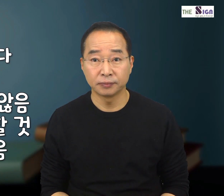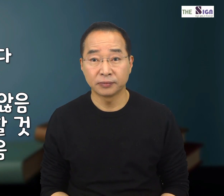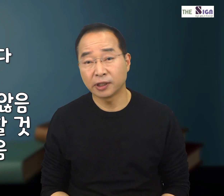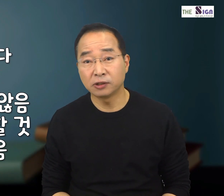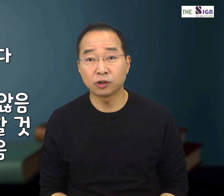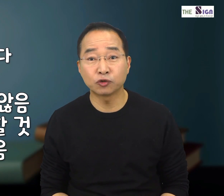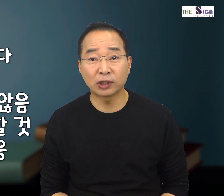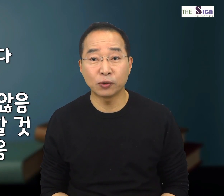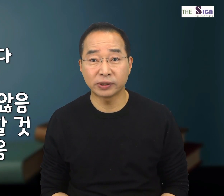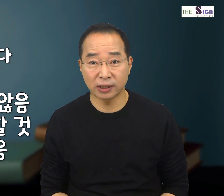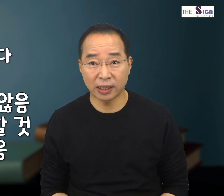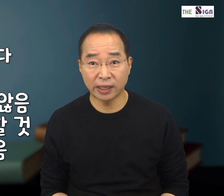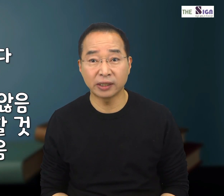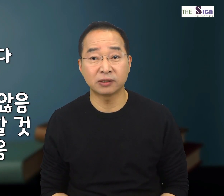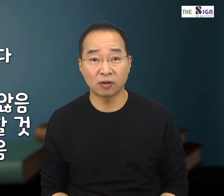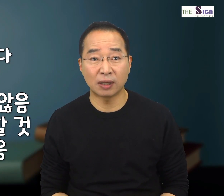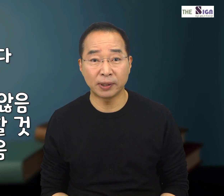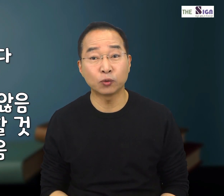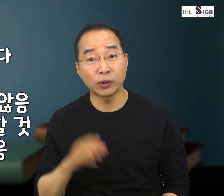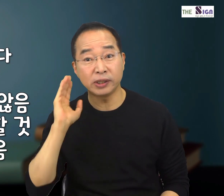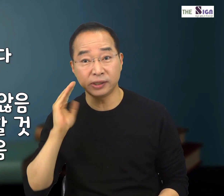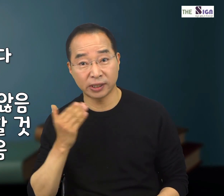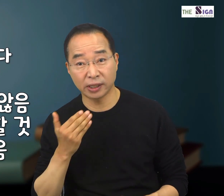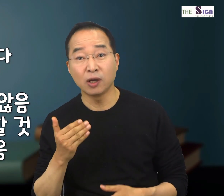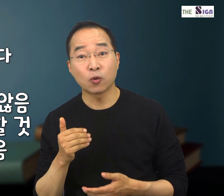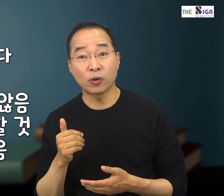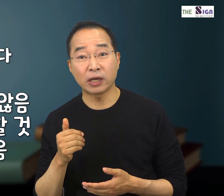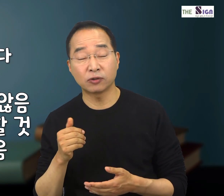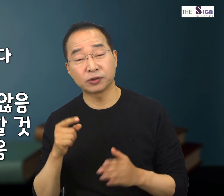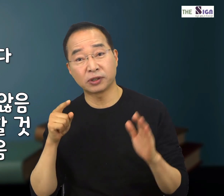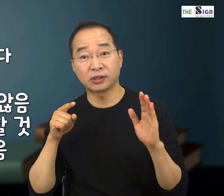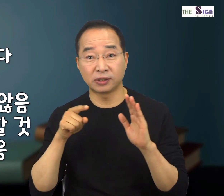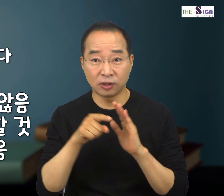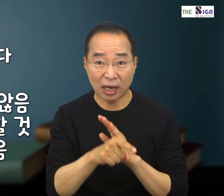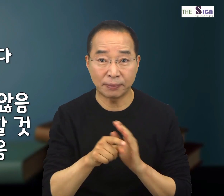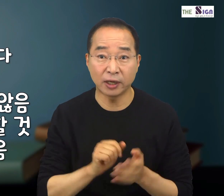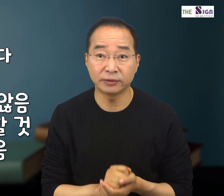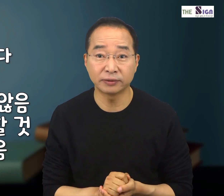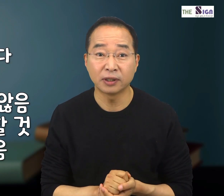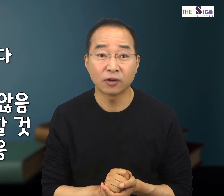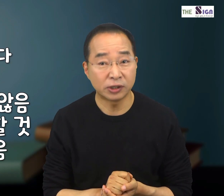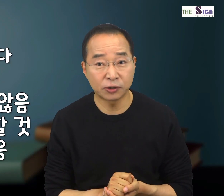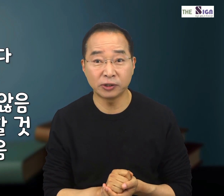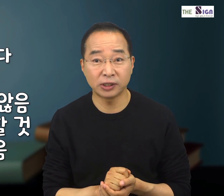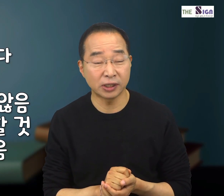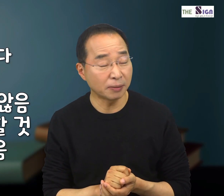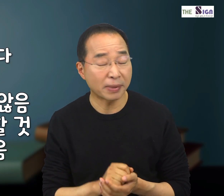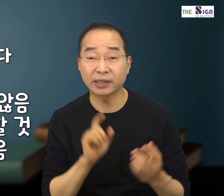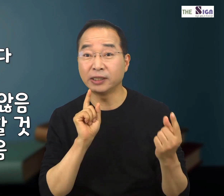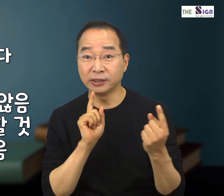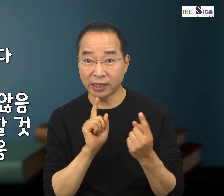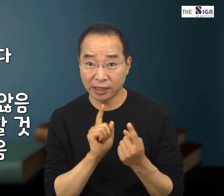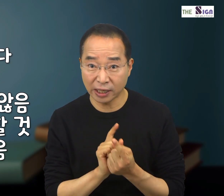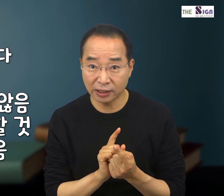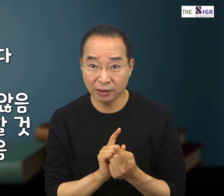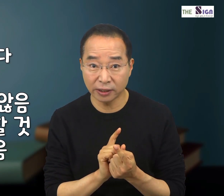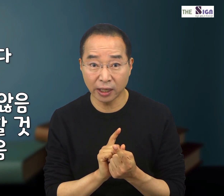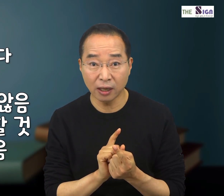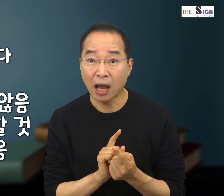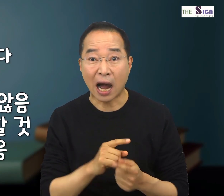예를 들어 수화통역센터에 들어가면 농인이 이제 고객으로서 이제 들어가면 그 직원들이 마땅히 응대를 해야 되는데 아무도